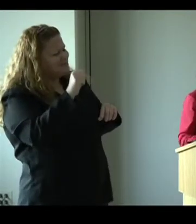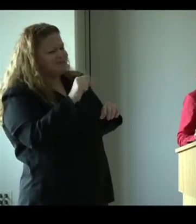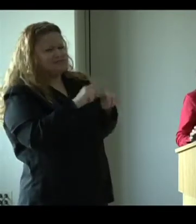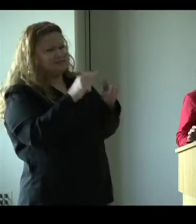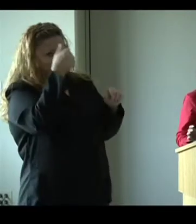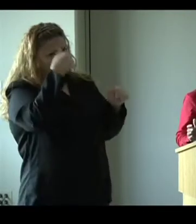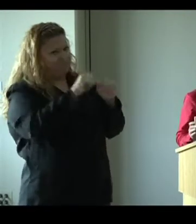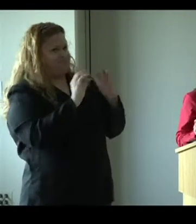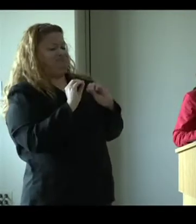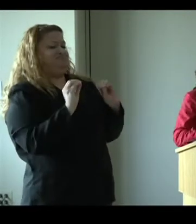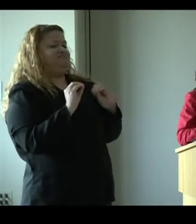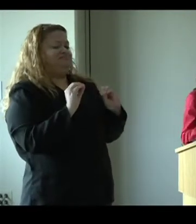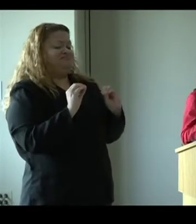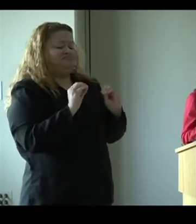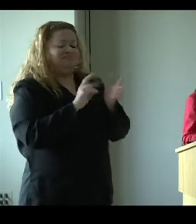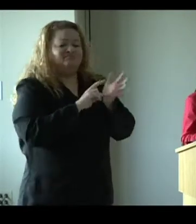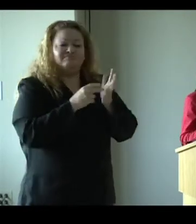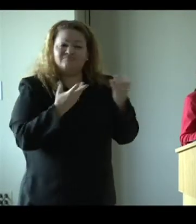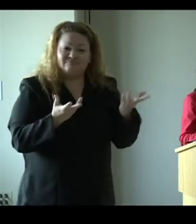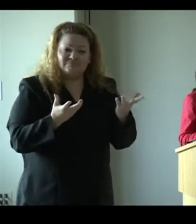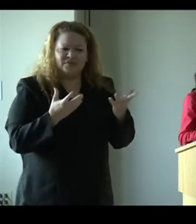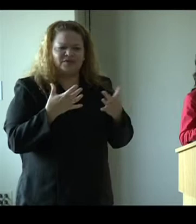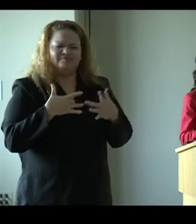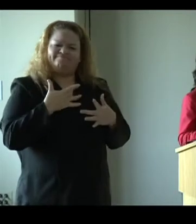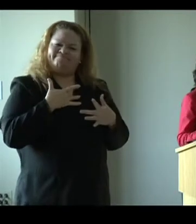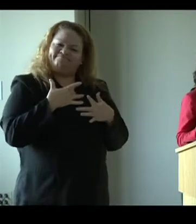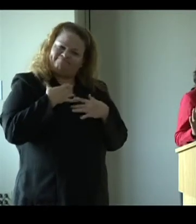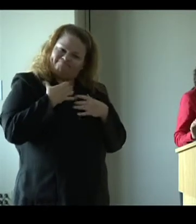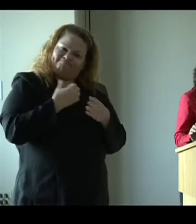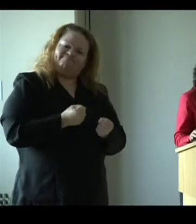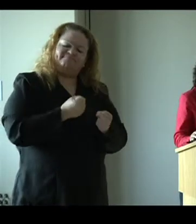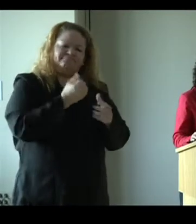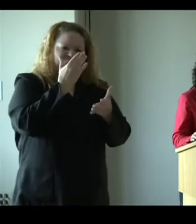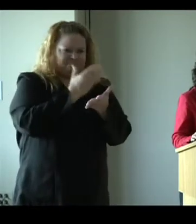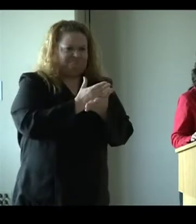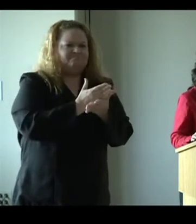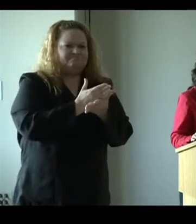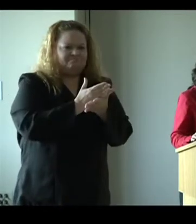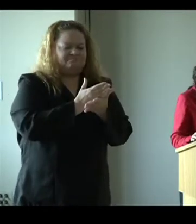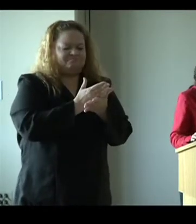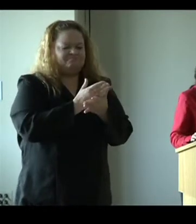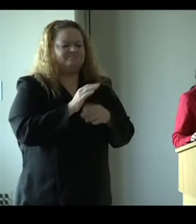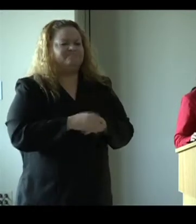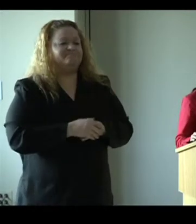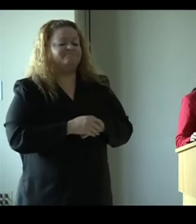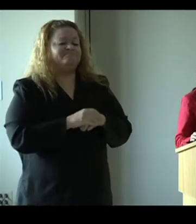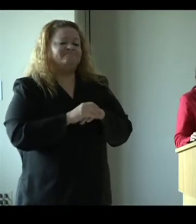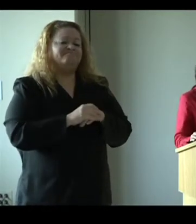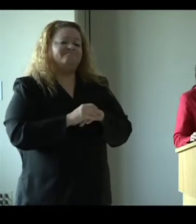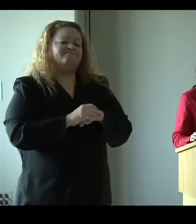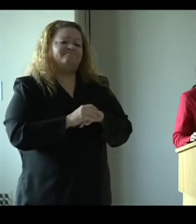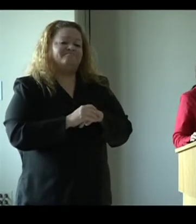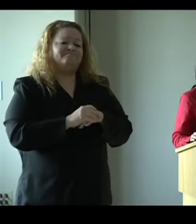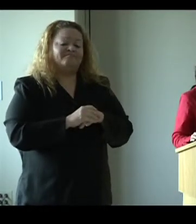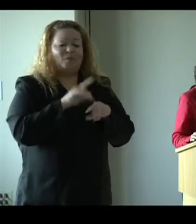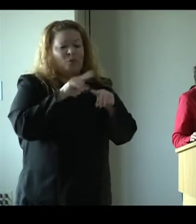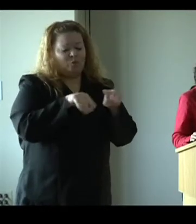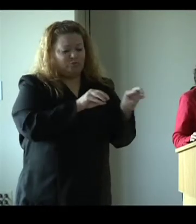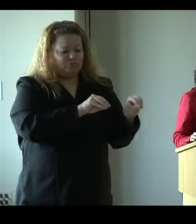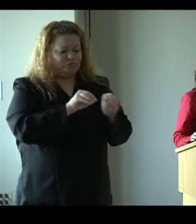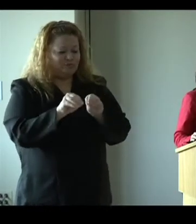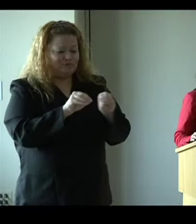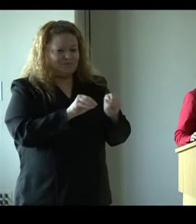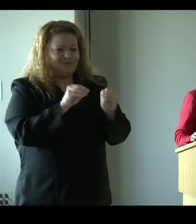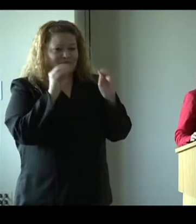de qué diapositiva estamos hablando Así que con toda confianza pueden interrumpir lamentablemente no me puedo mover del podio